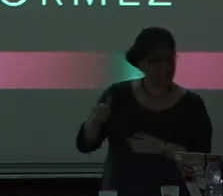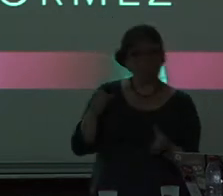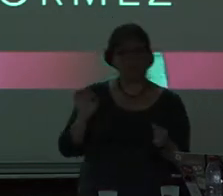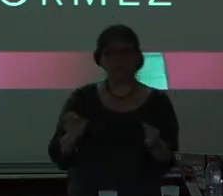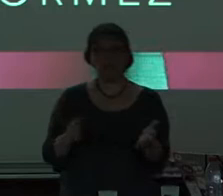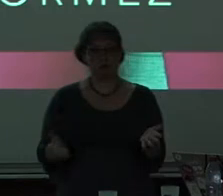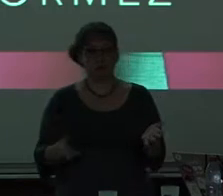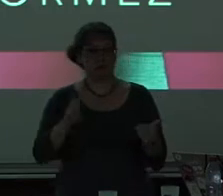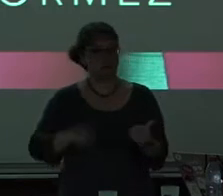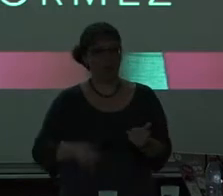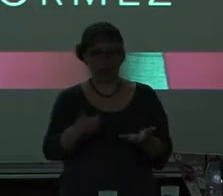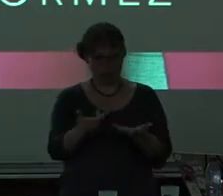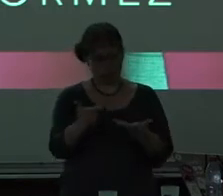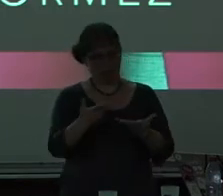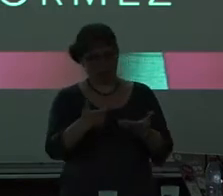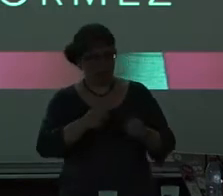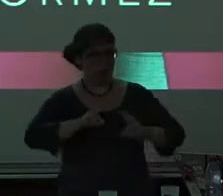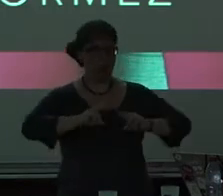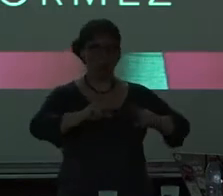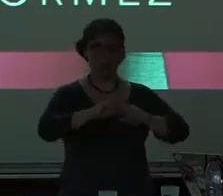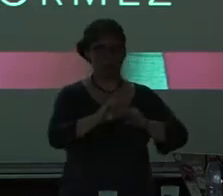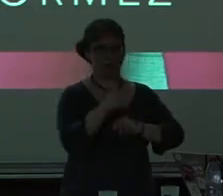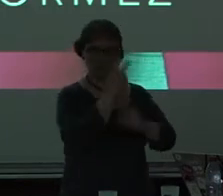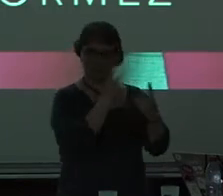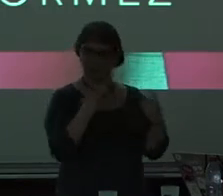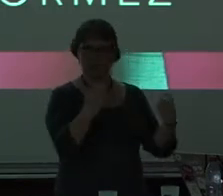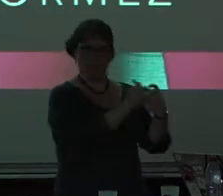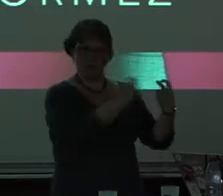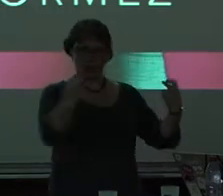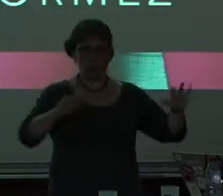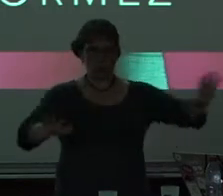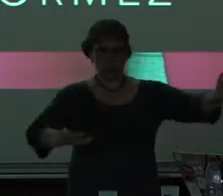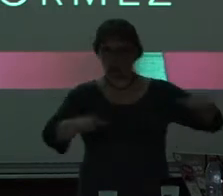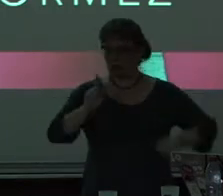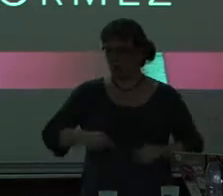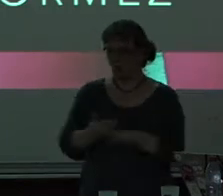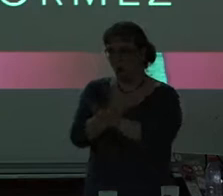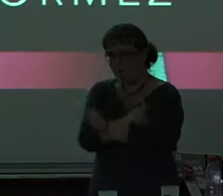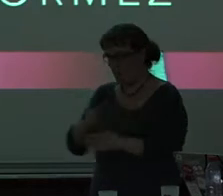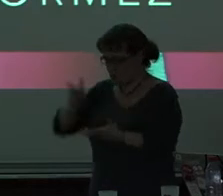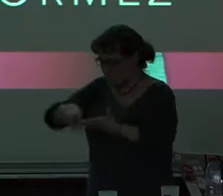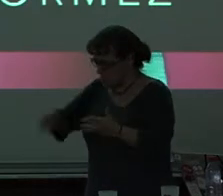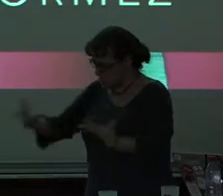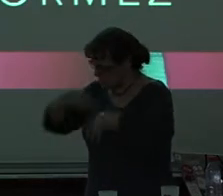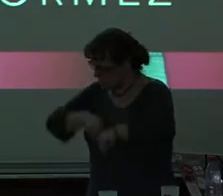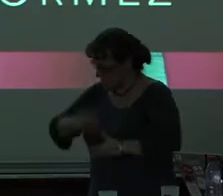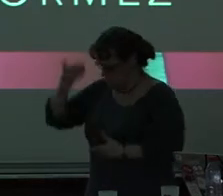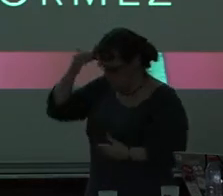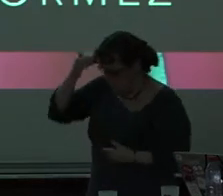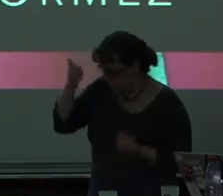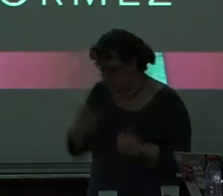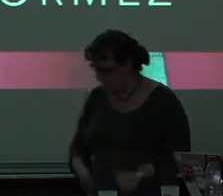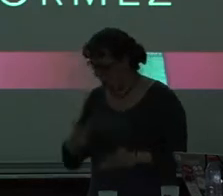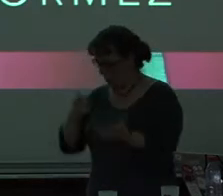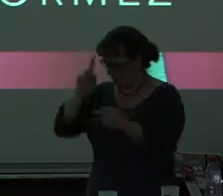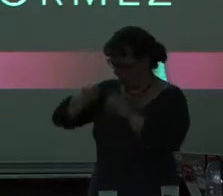Vous voudrez lire des livres de référence, vous voudrez relire la doc de Python, vous voudrez être sûr que ce que vous dites correspond à de bonnes pratiques et